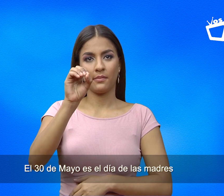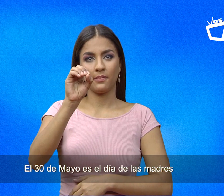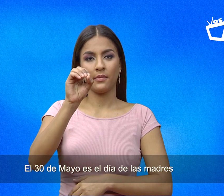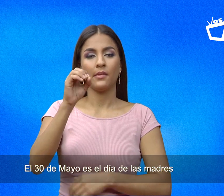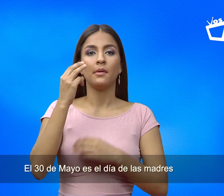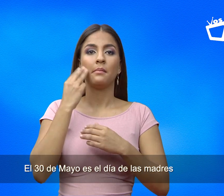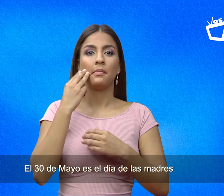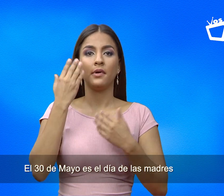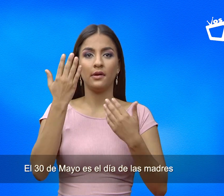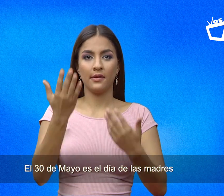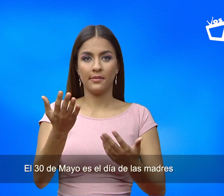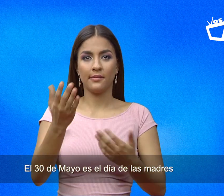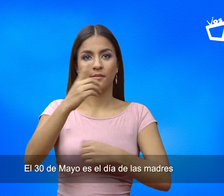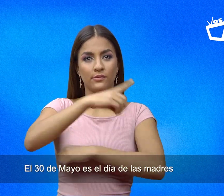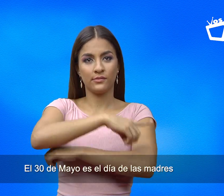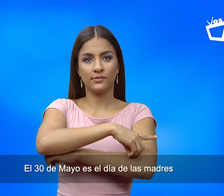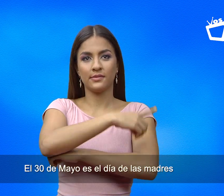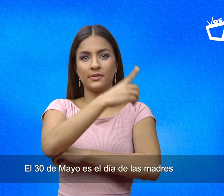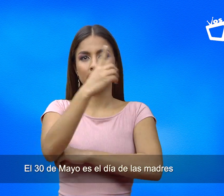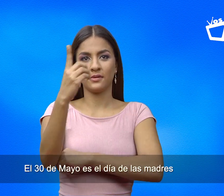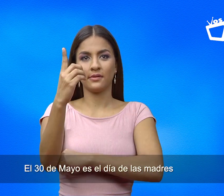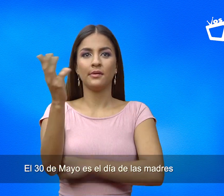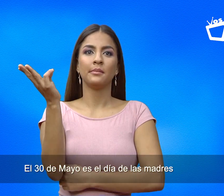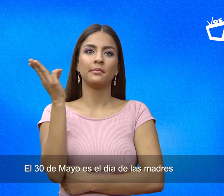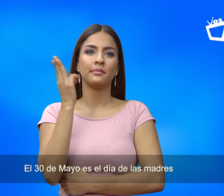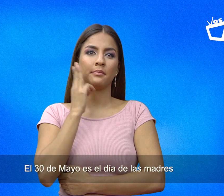el 30 de mayo es el día de las madres